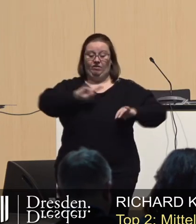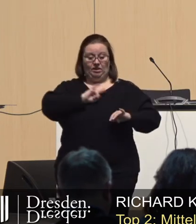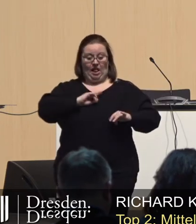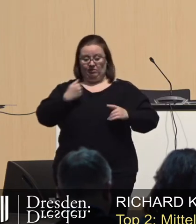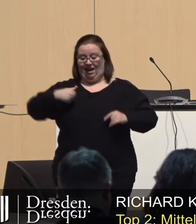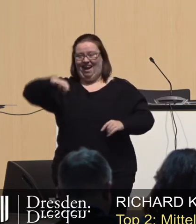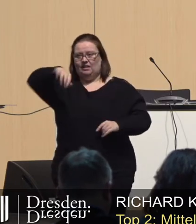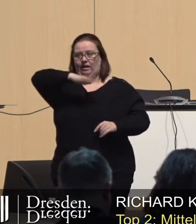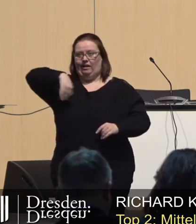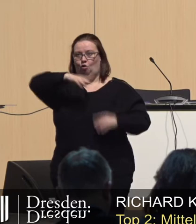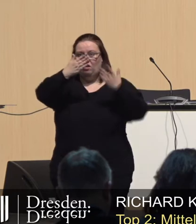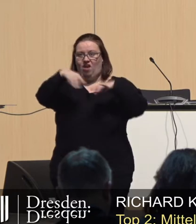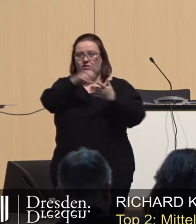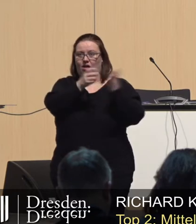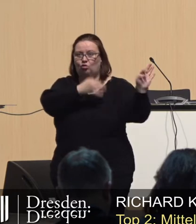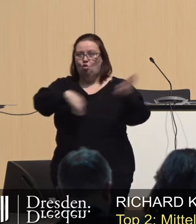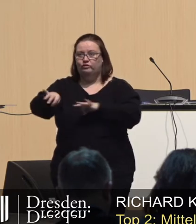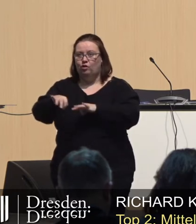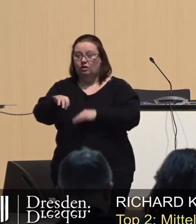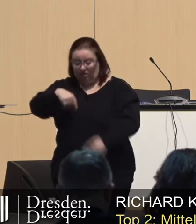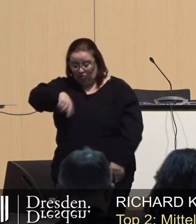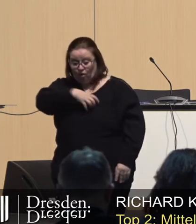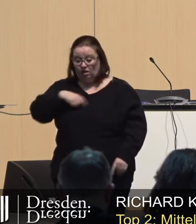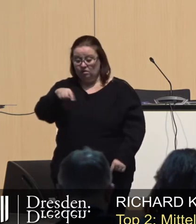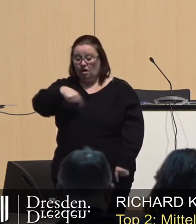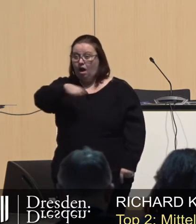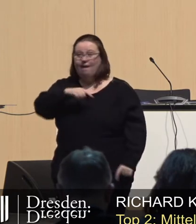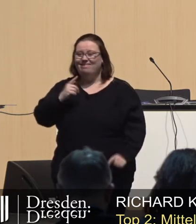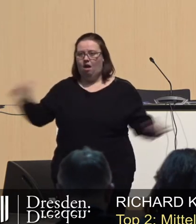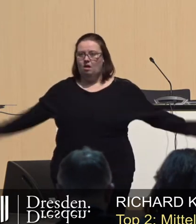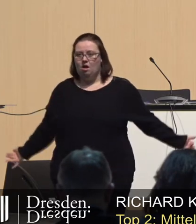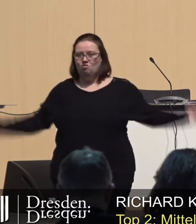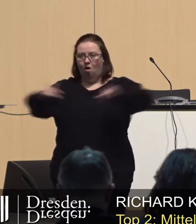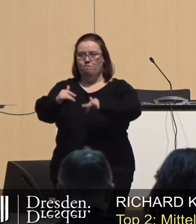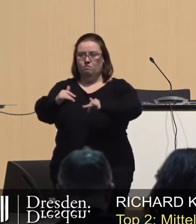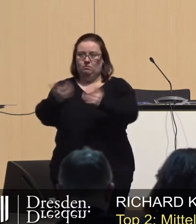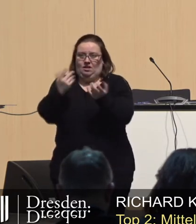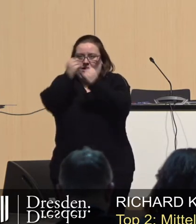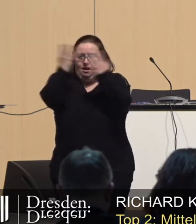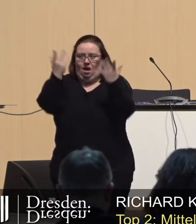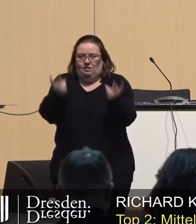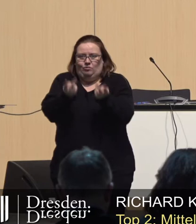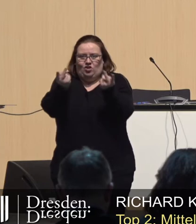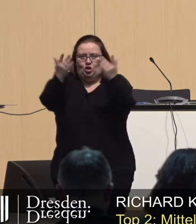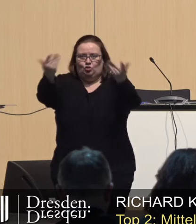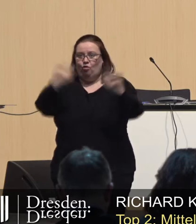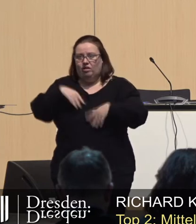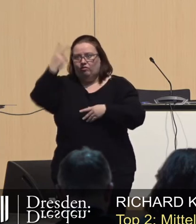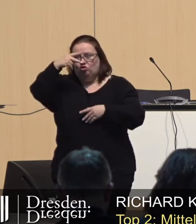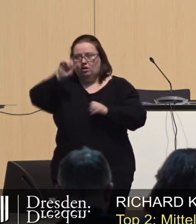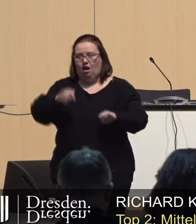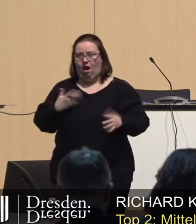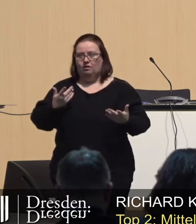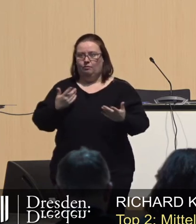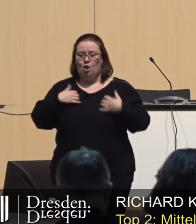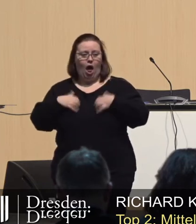wenigen Regionen hier in Dresden Weihnachtsmärkte stattfinden lasse, dann kommen die Leute nach Dresden. Natürlicherweise, das kann ich nachvollziehen, der